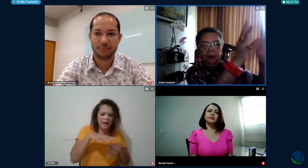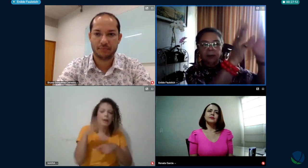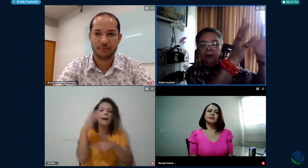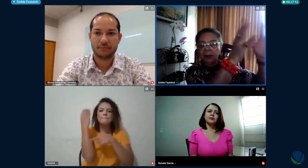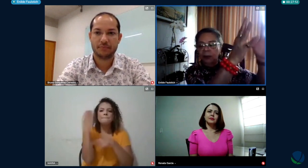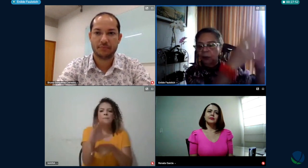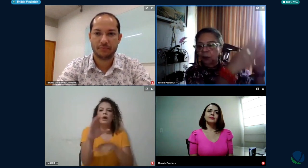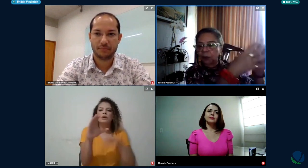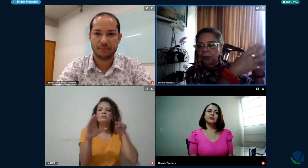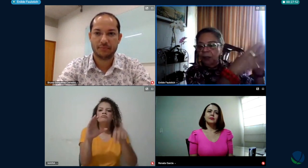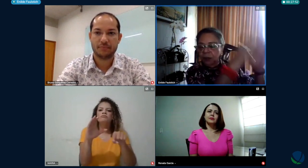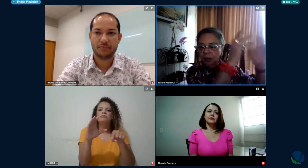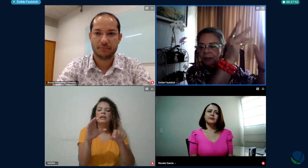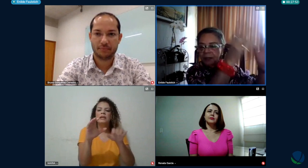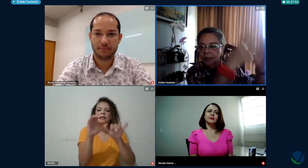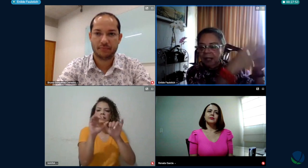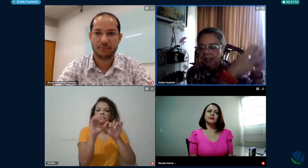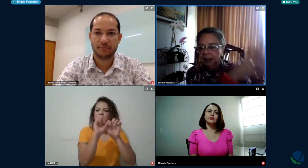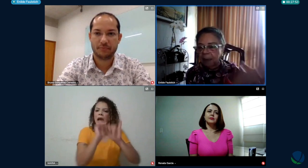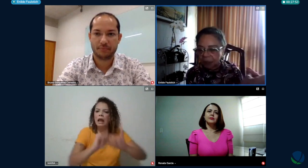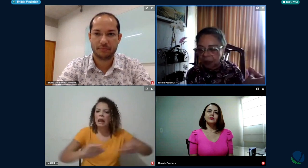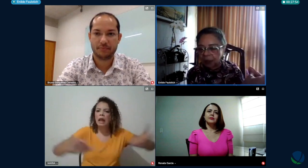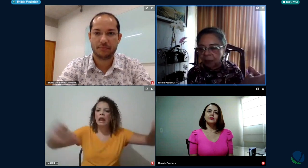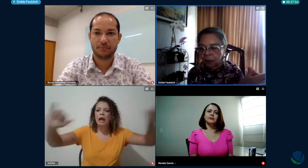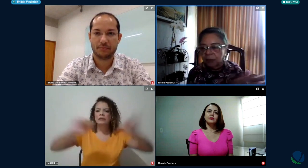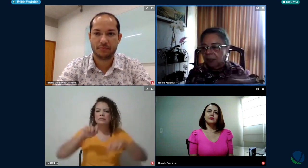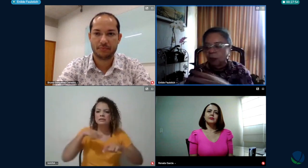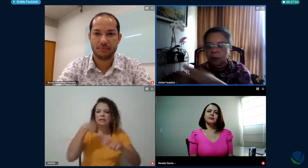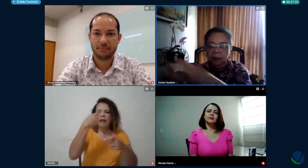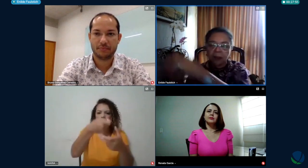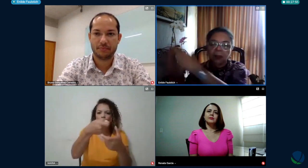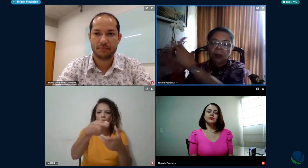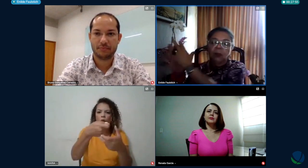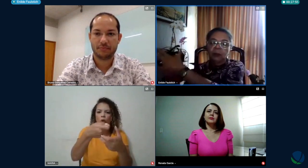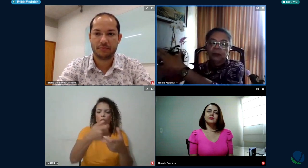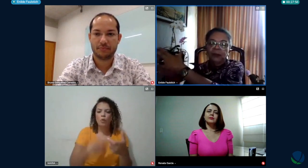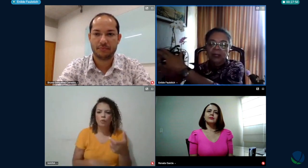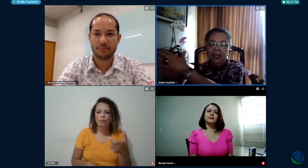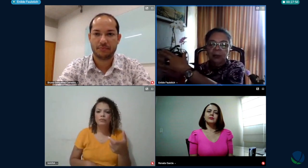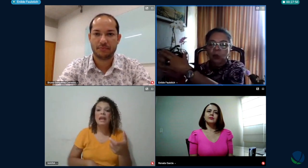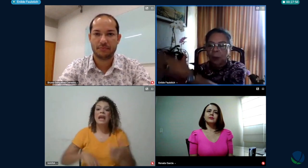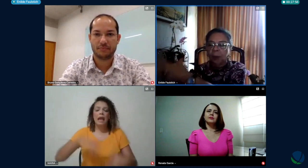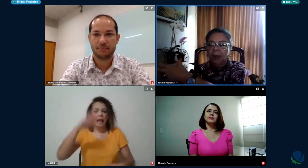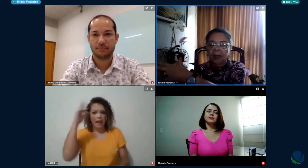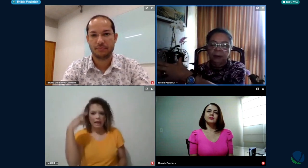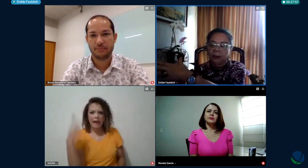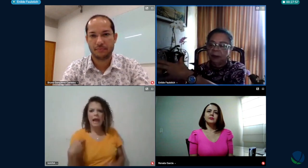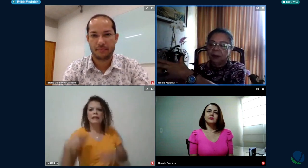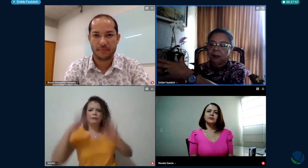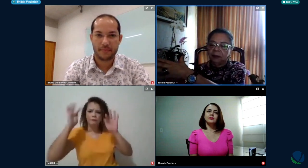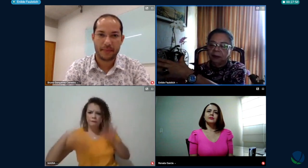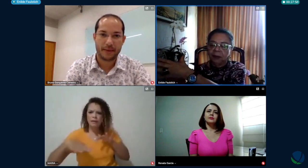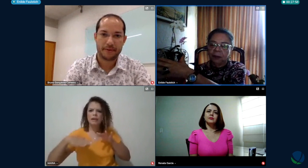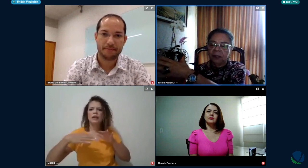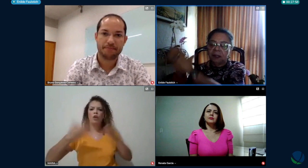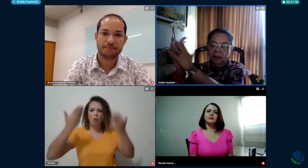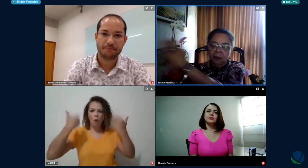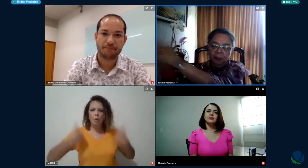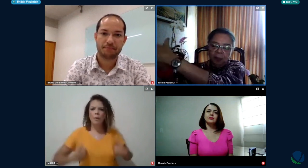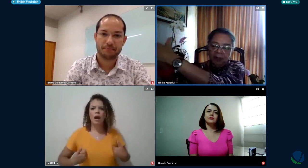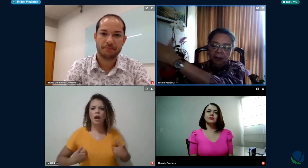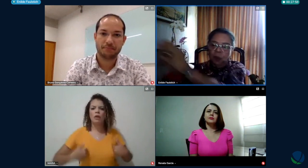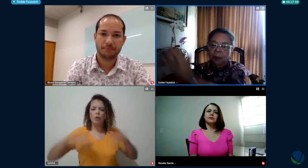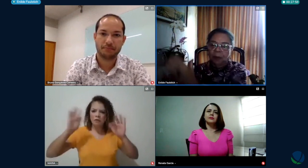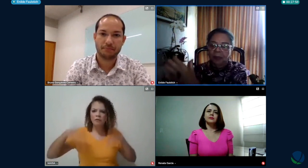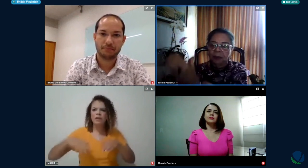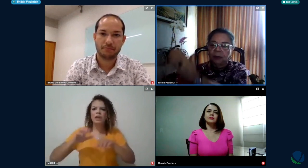lá no domínio, digamos assim, na área temática da música. O outro fez lá do corpo humano, né? O Messias, então